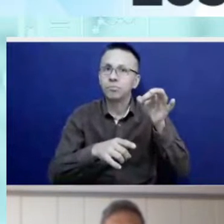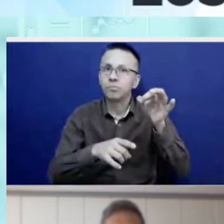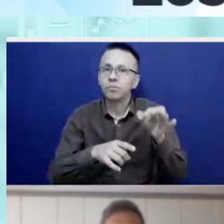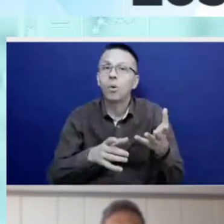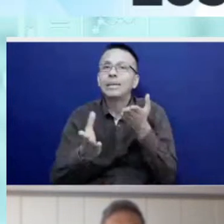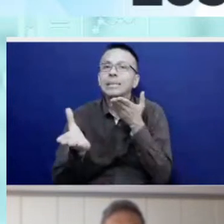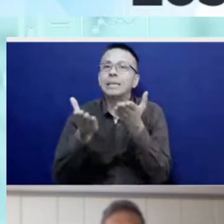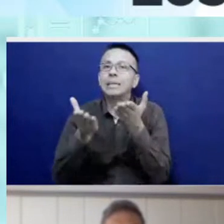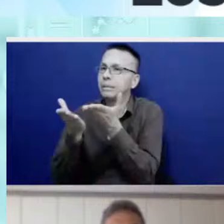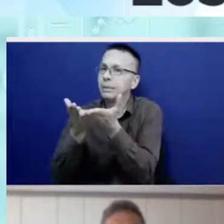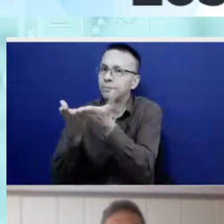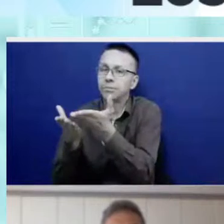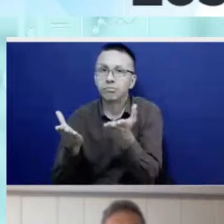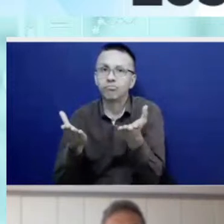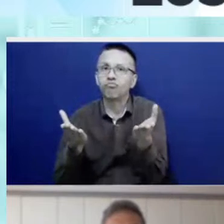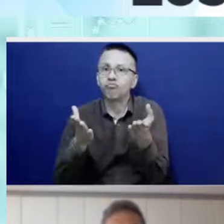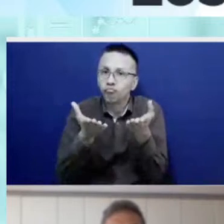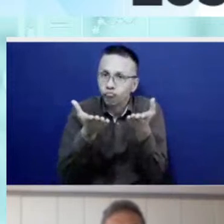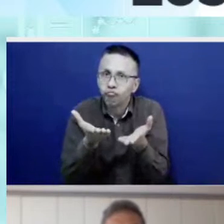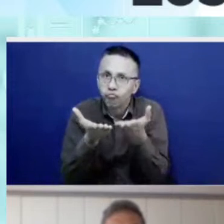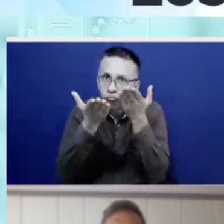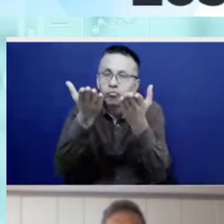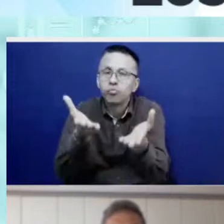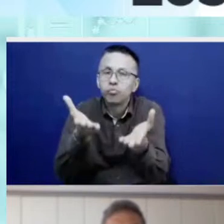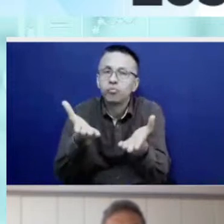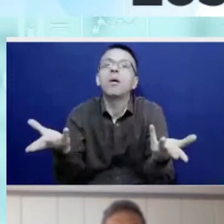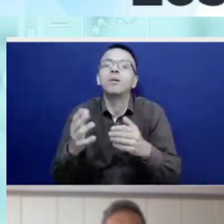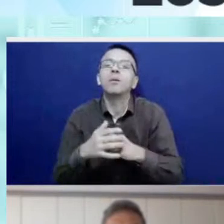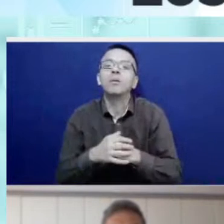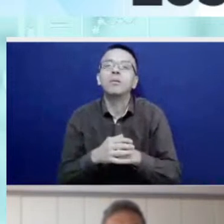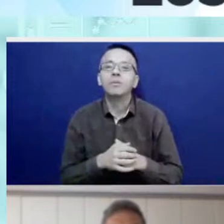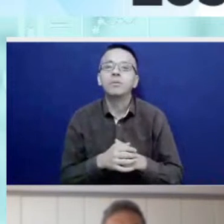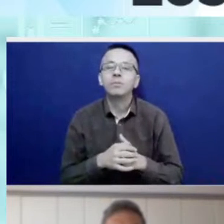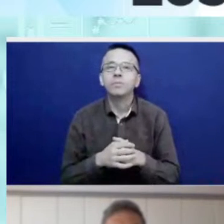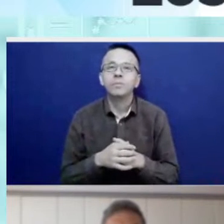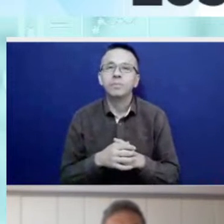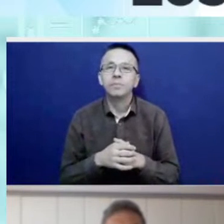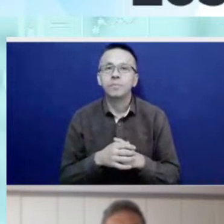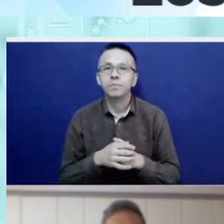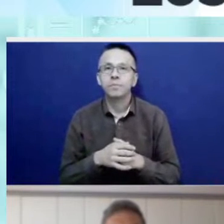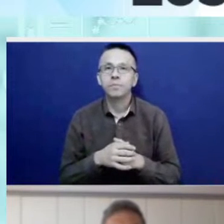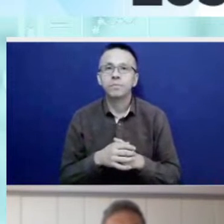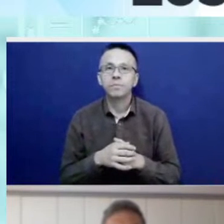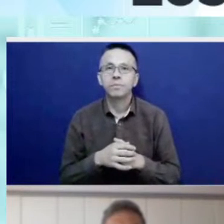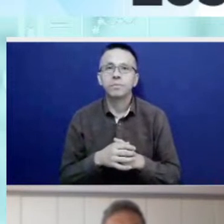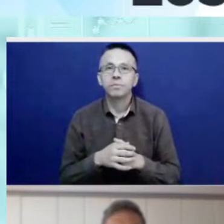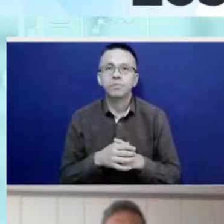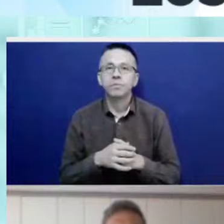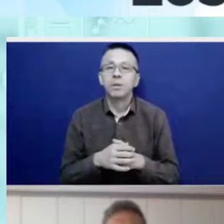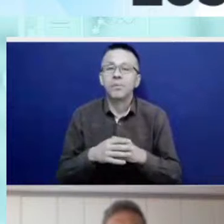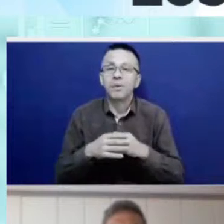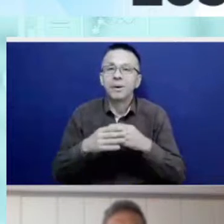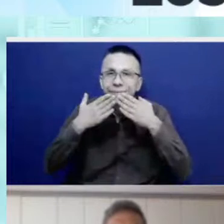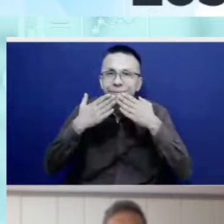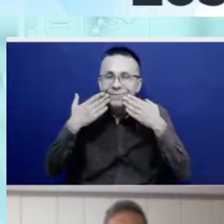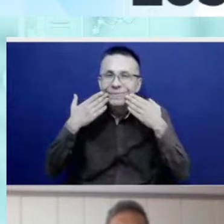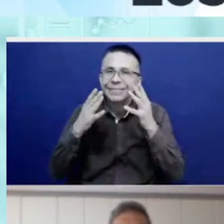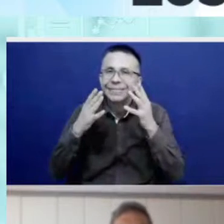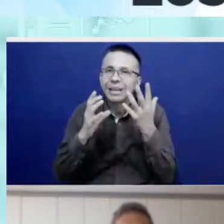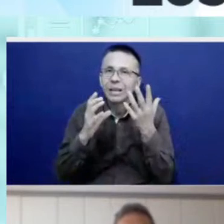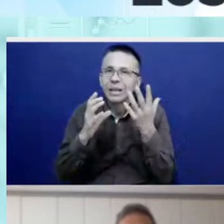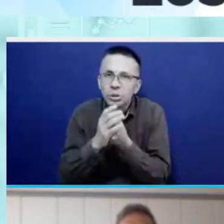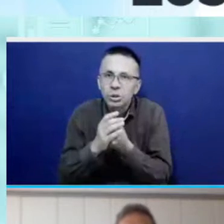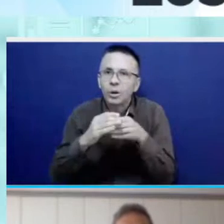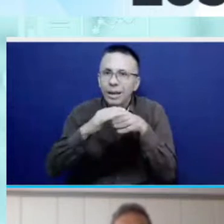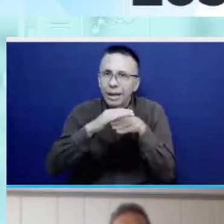del servicio con carácter de buen trato, de servicio incluyente y las condiciones de